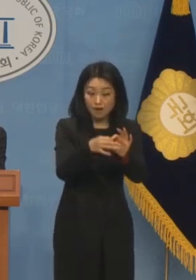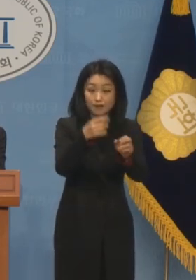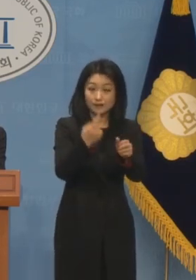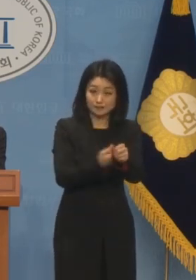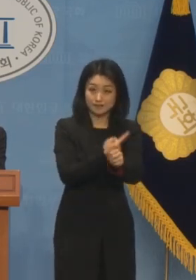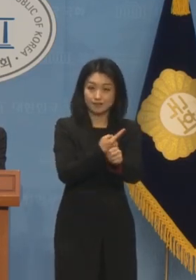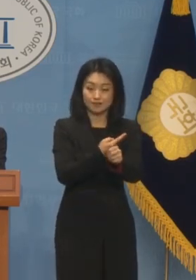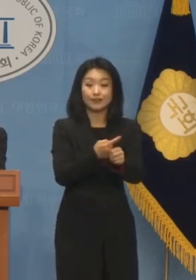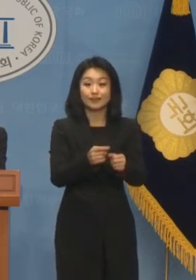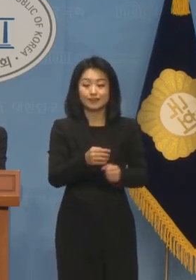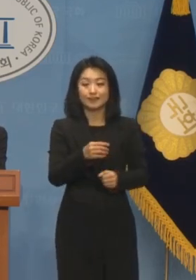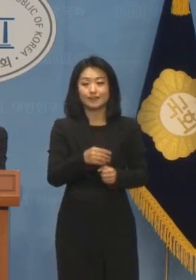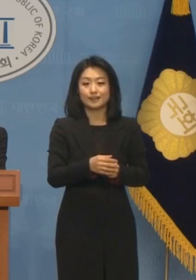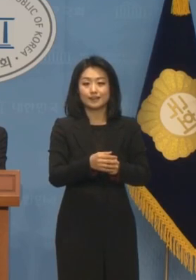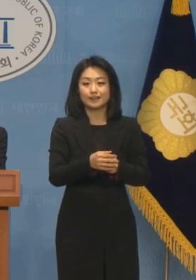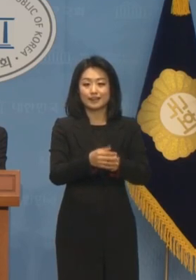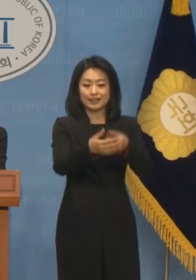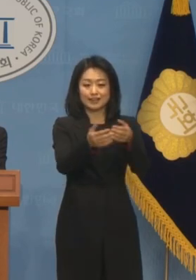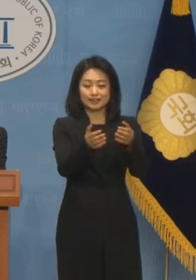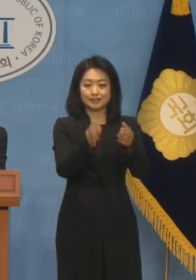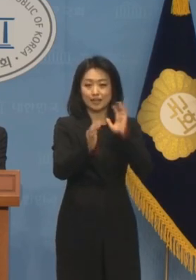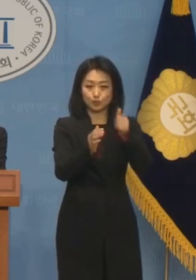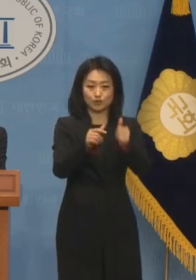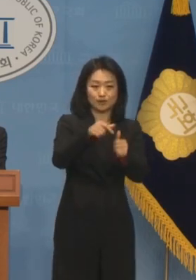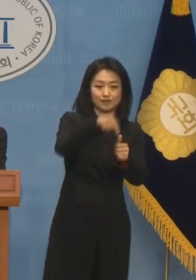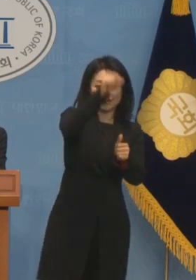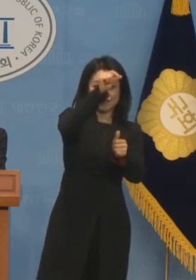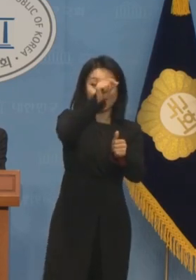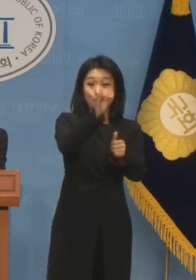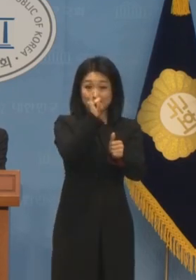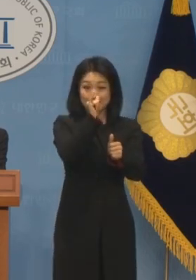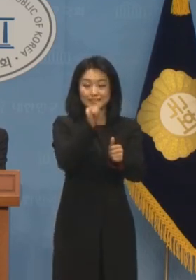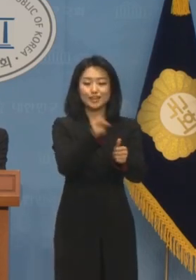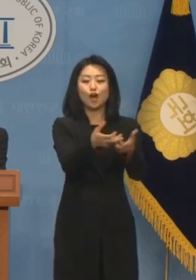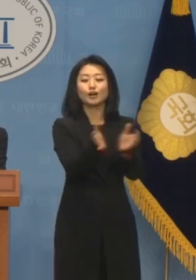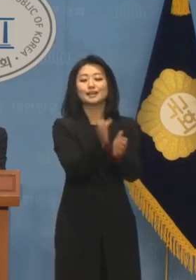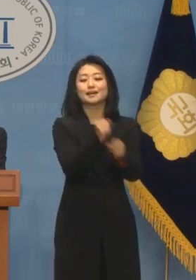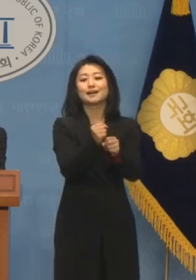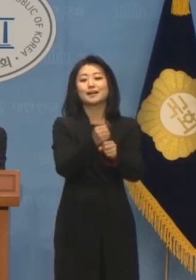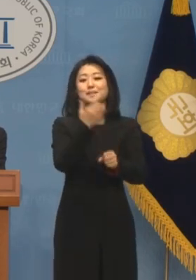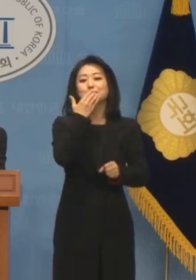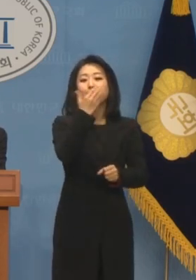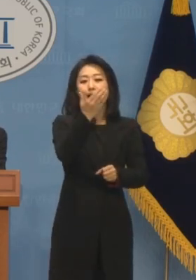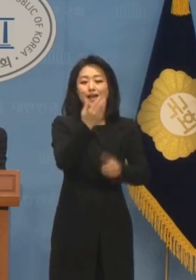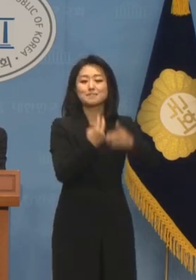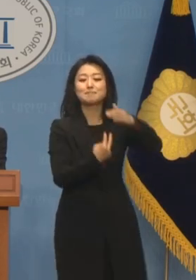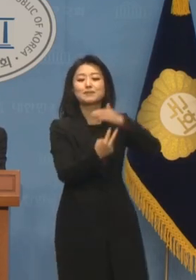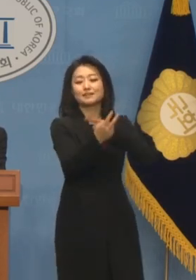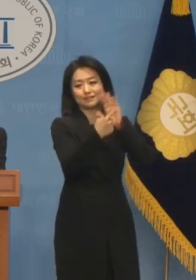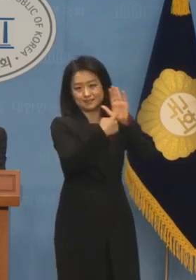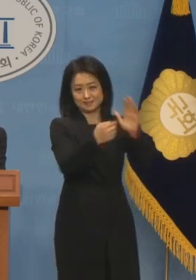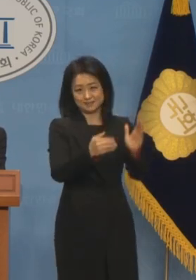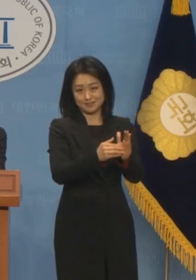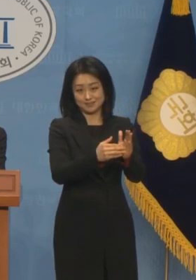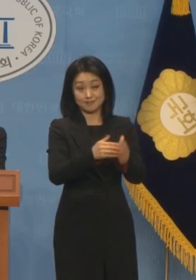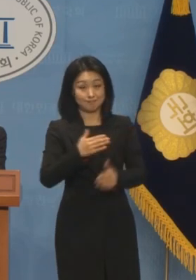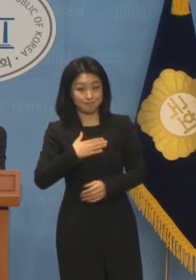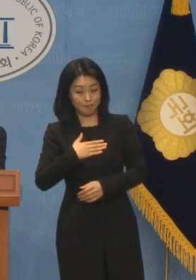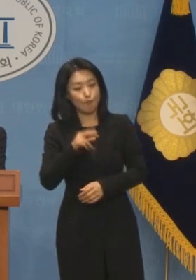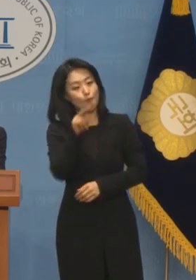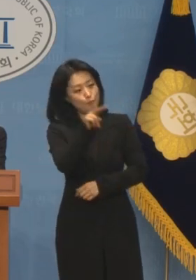실현해 나가면 수권 정당의 비전은 가능하다고 확신하는 것입니다.